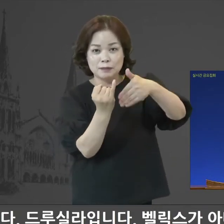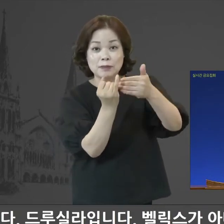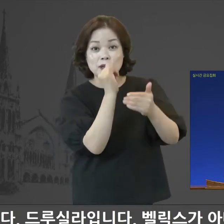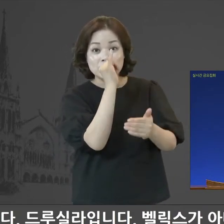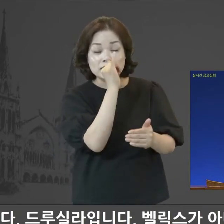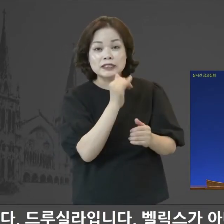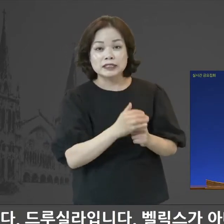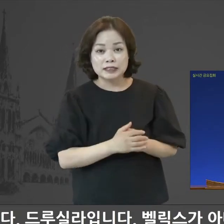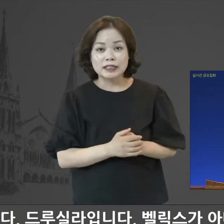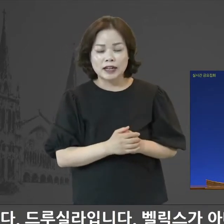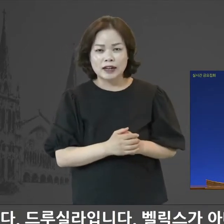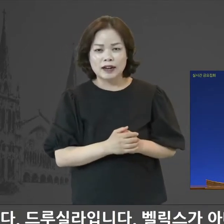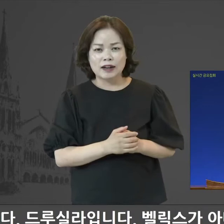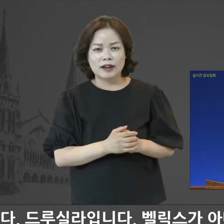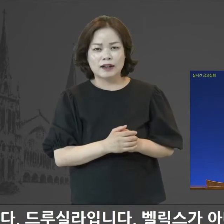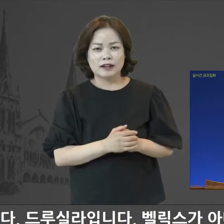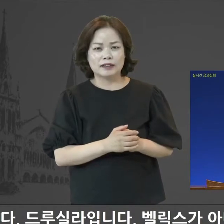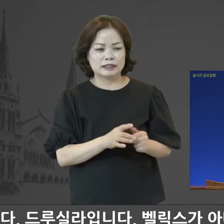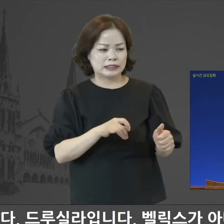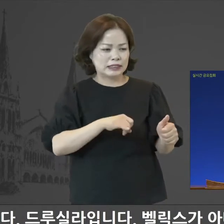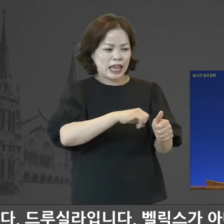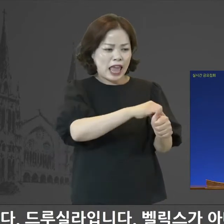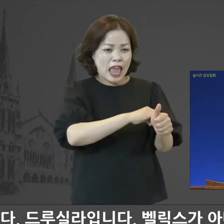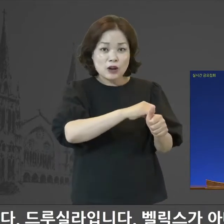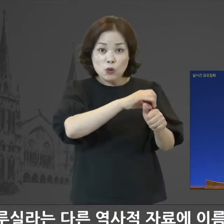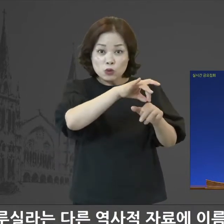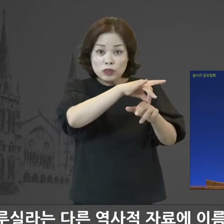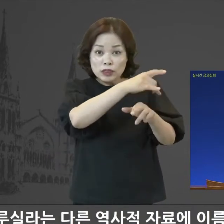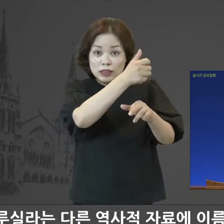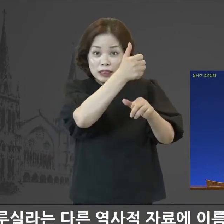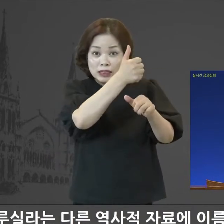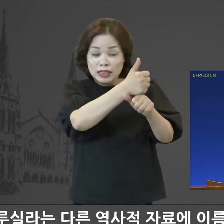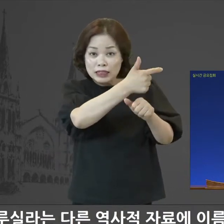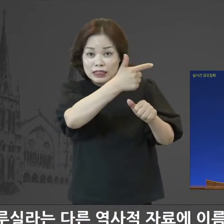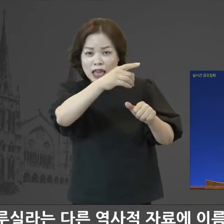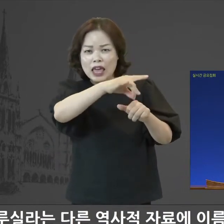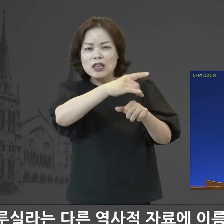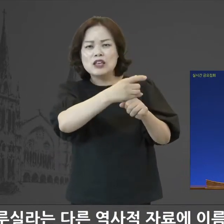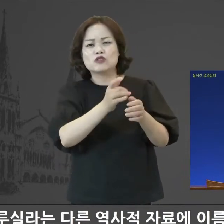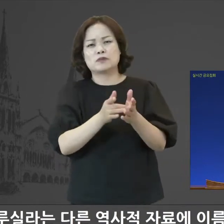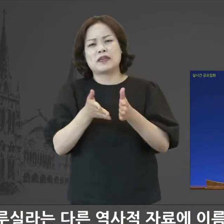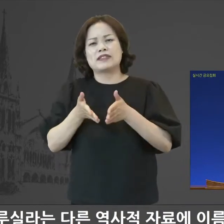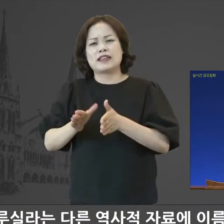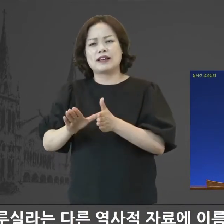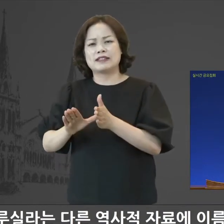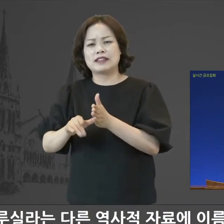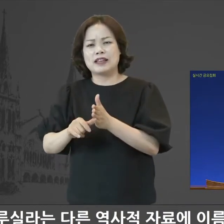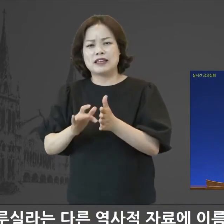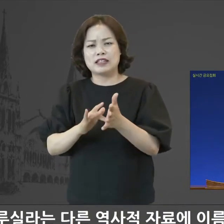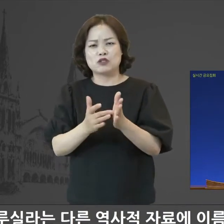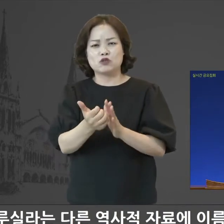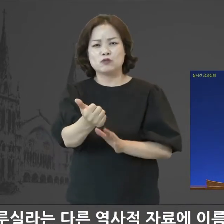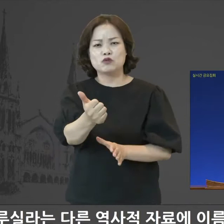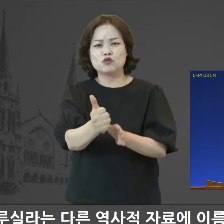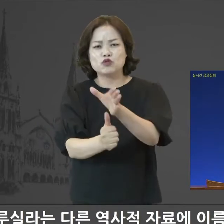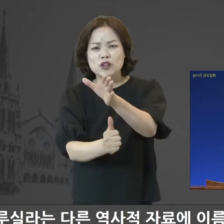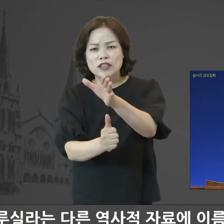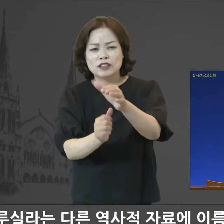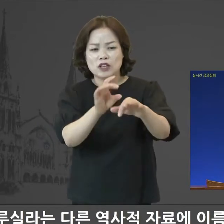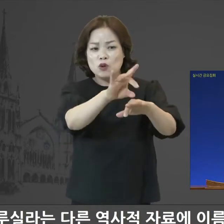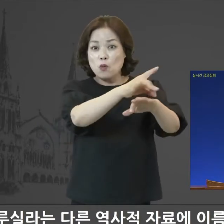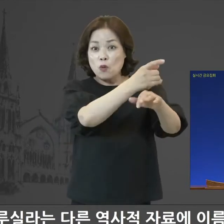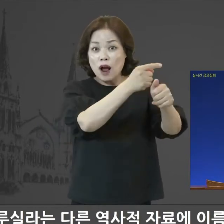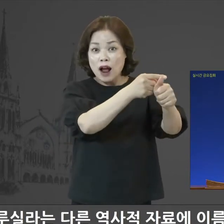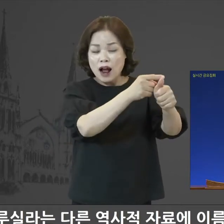있는데 헤롯 대왕 아시죠? 예수님 태어날 때 예수님을 죽이려 했던 그 헤롯